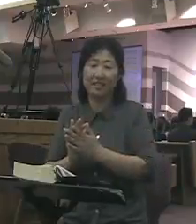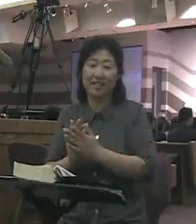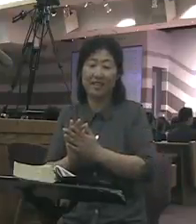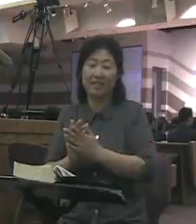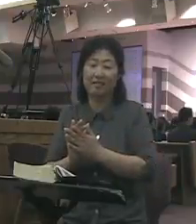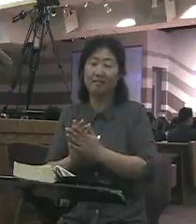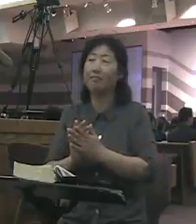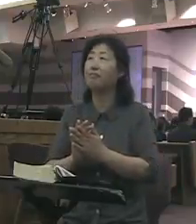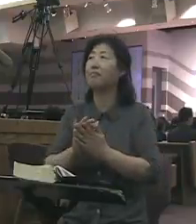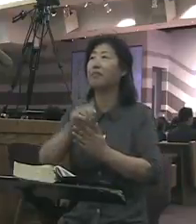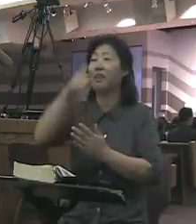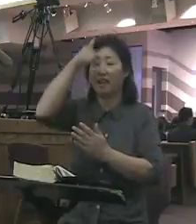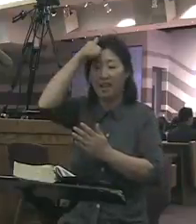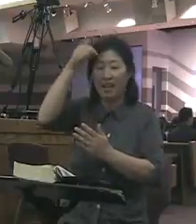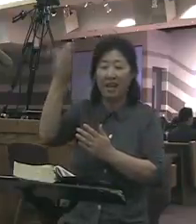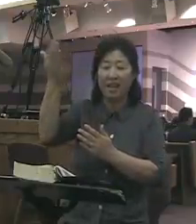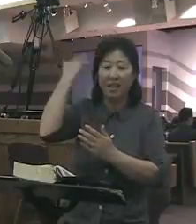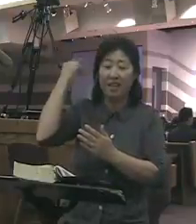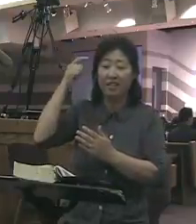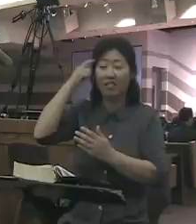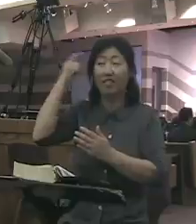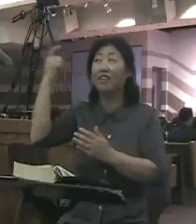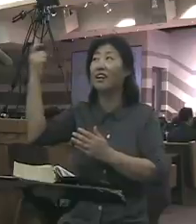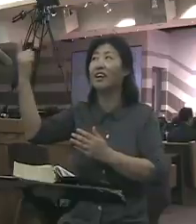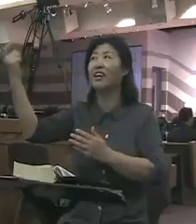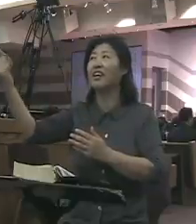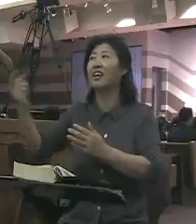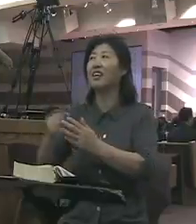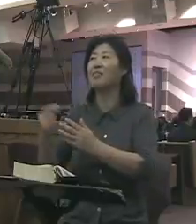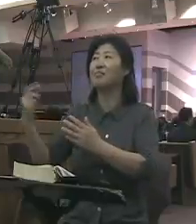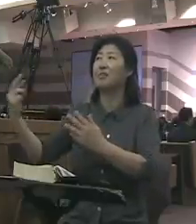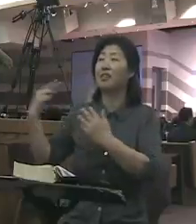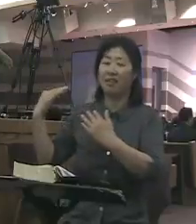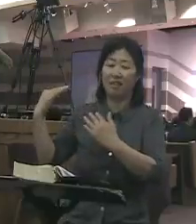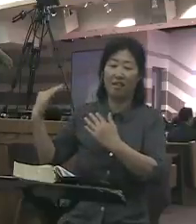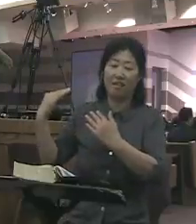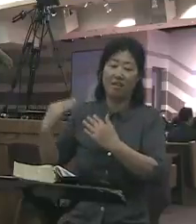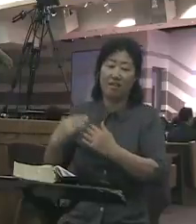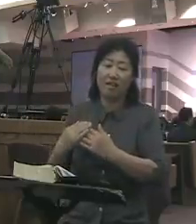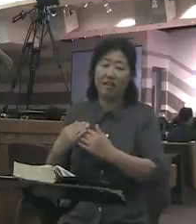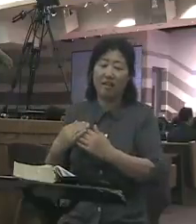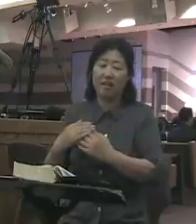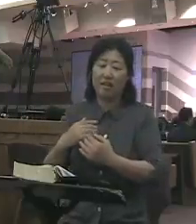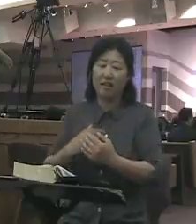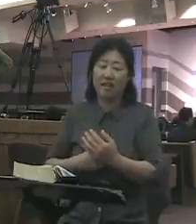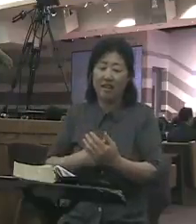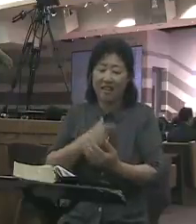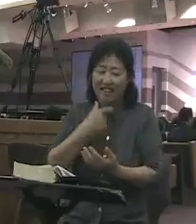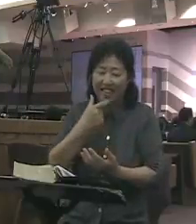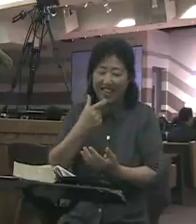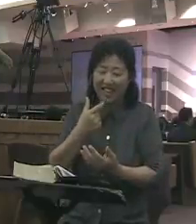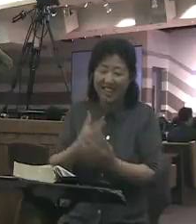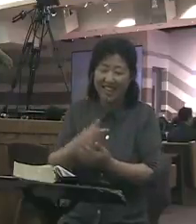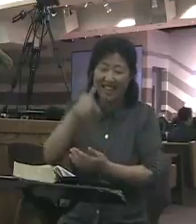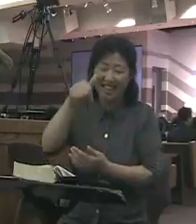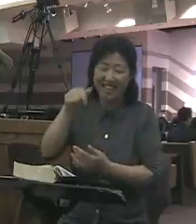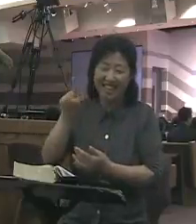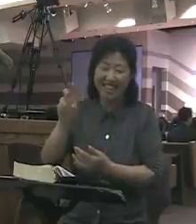그 옛날 그 추억이 그냥 막 밀려오는데 얼마나 감개무량했는지 모릅니다. 그